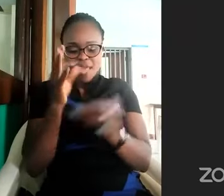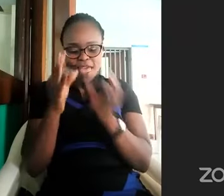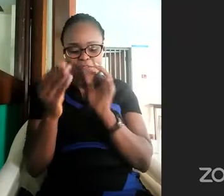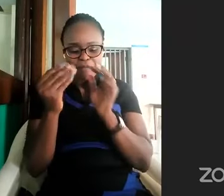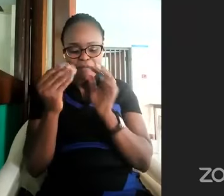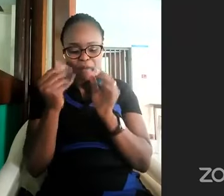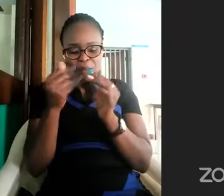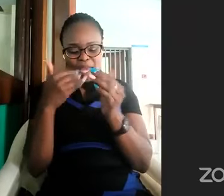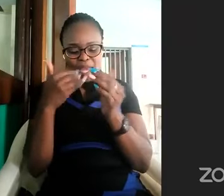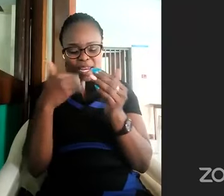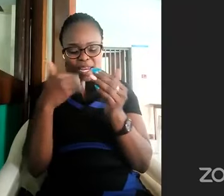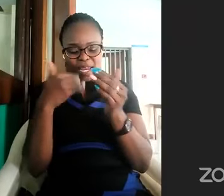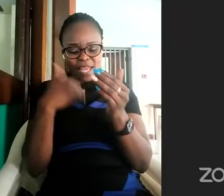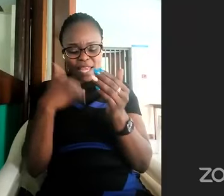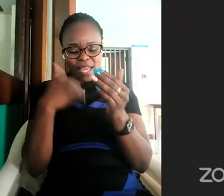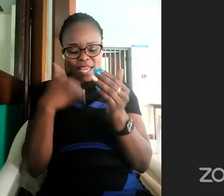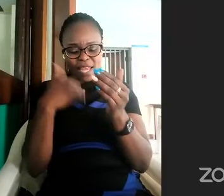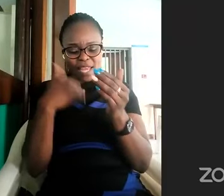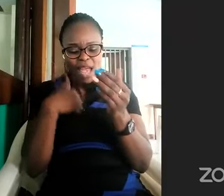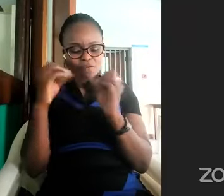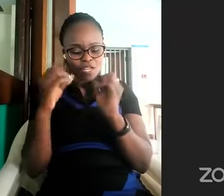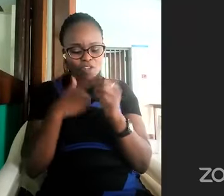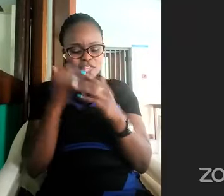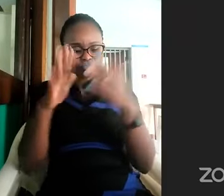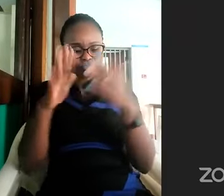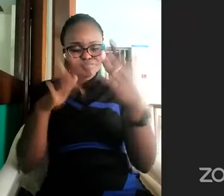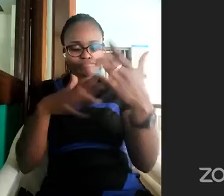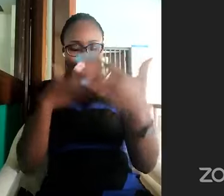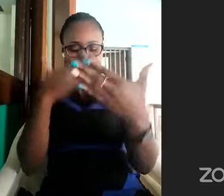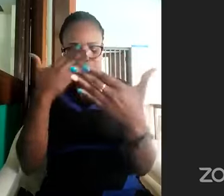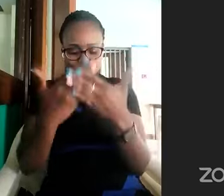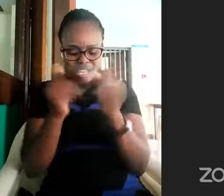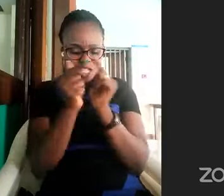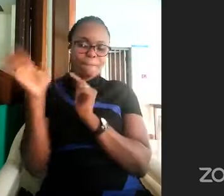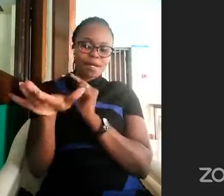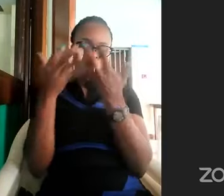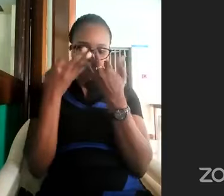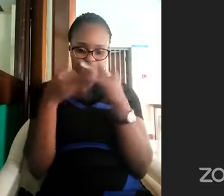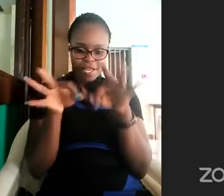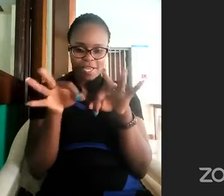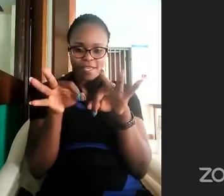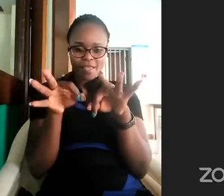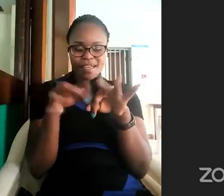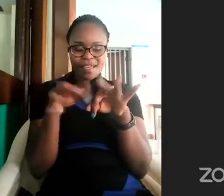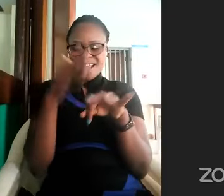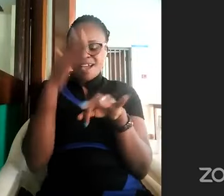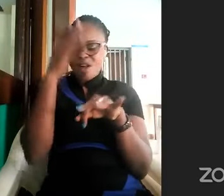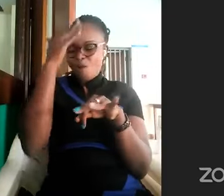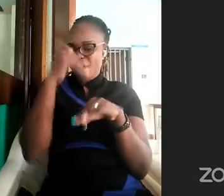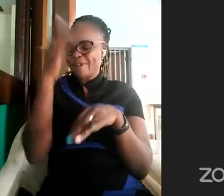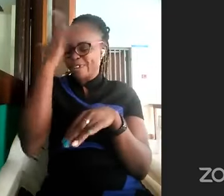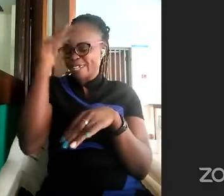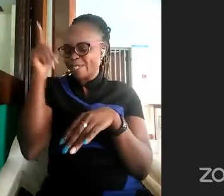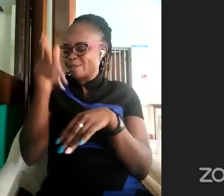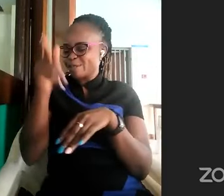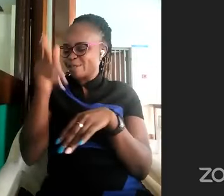mtu ametoa pesa, alafu baadaye anaachiliwa, kwa sababu anajua wewe hauna pesa kupeana pale. Sasa ile shida,